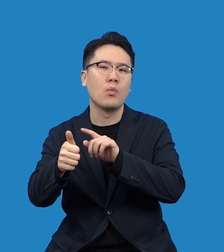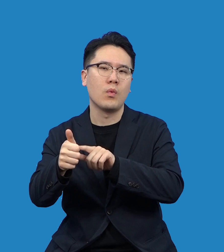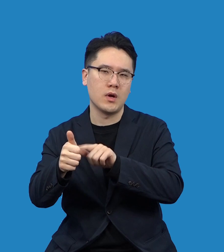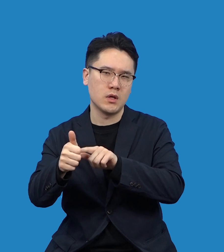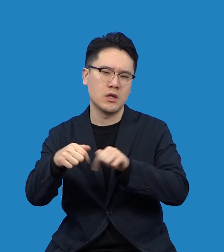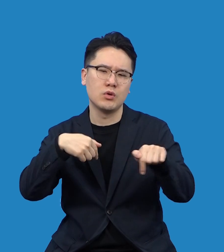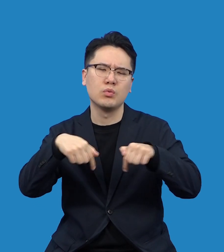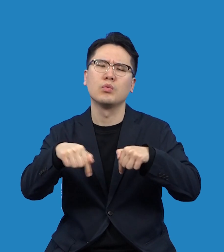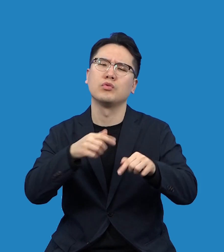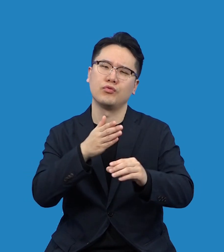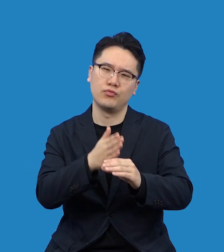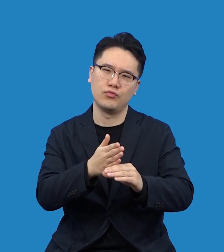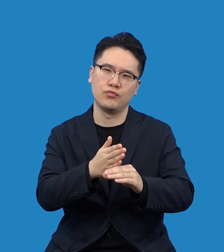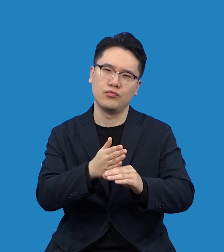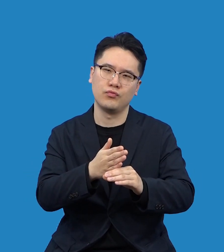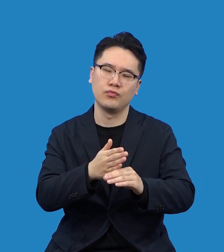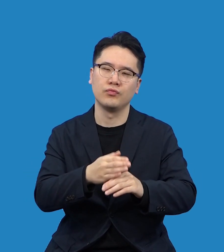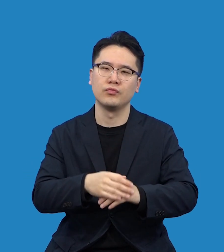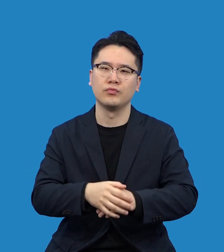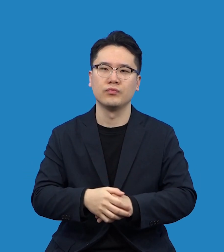네로는 폭군이었지 않습니까?